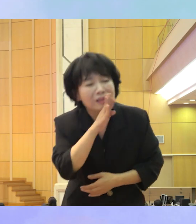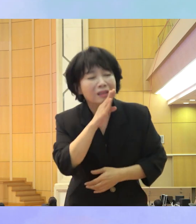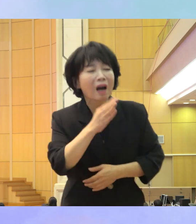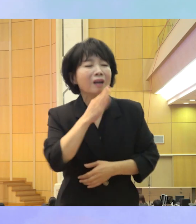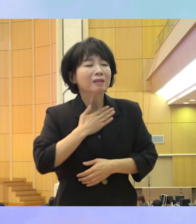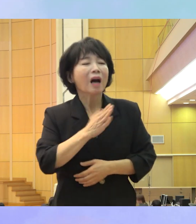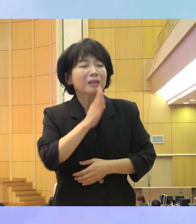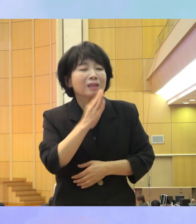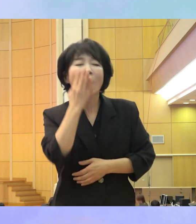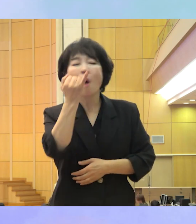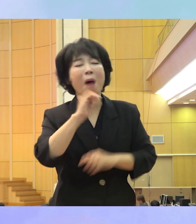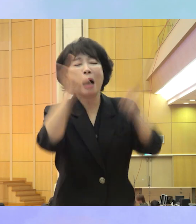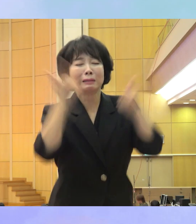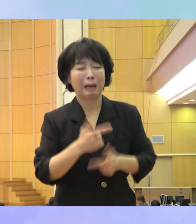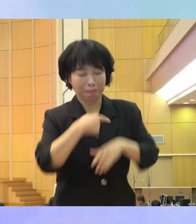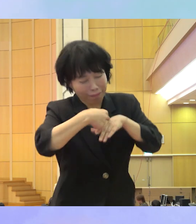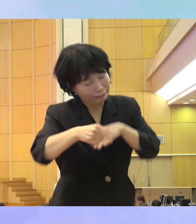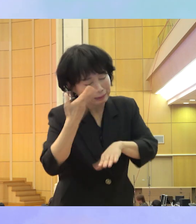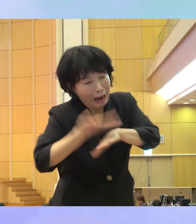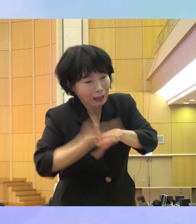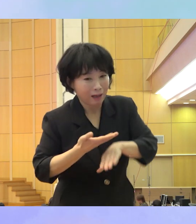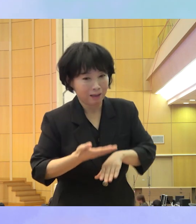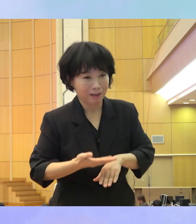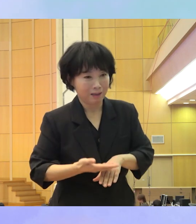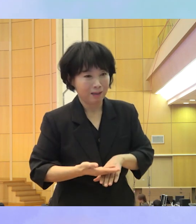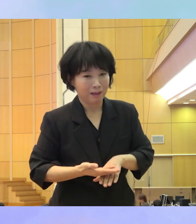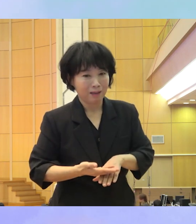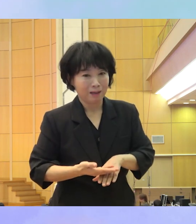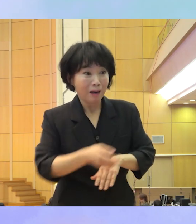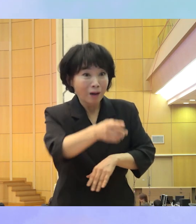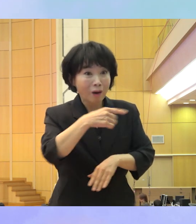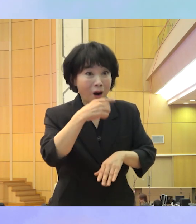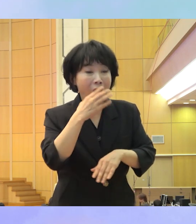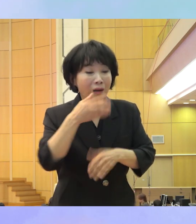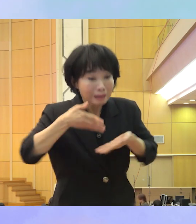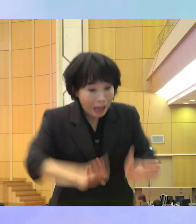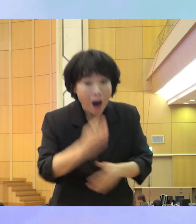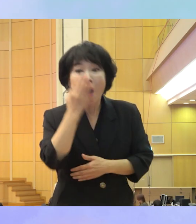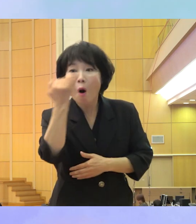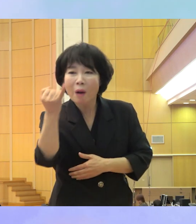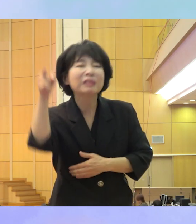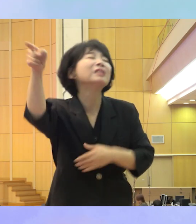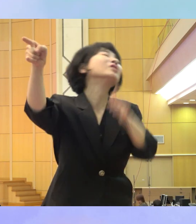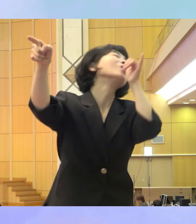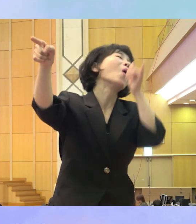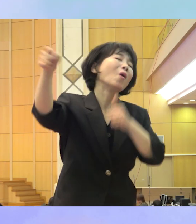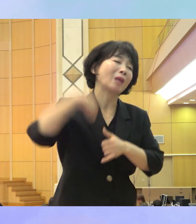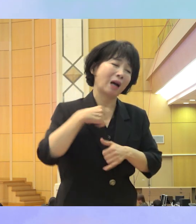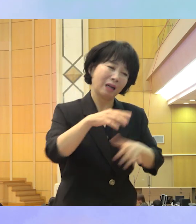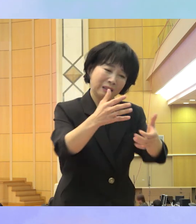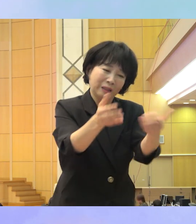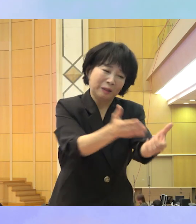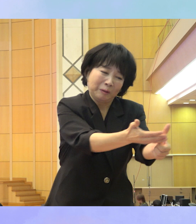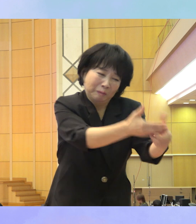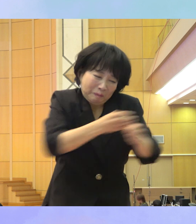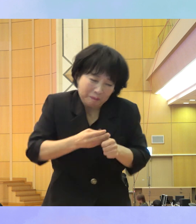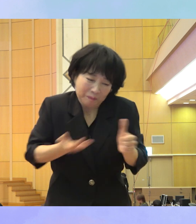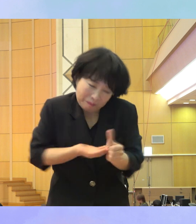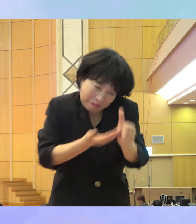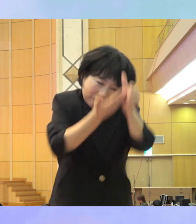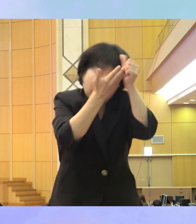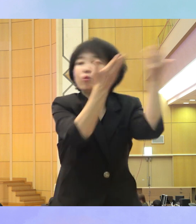아니다. 내가 너를 기른 어머니지만 낳아주지 않았다. 얘기 좀 해봐라. 너 어떻게